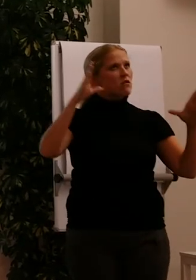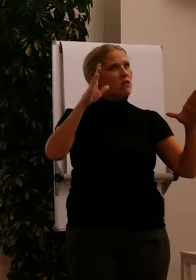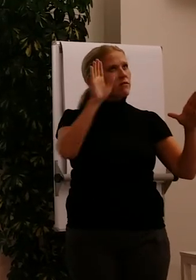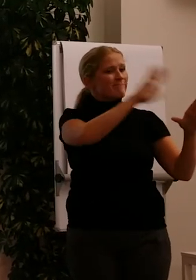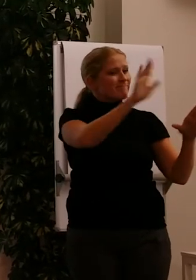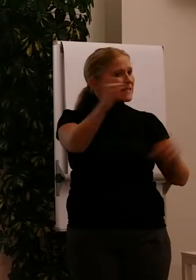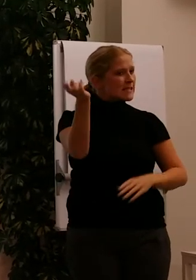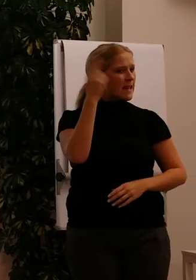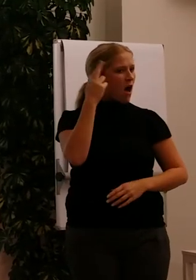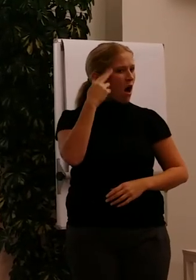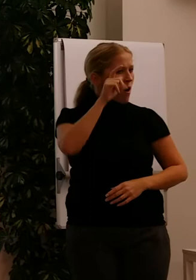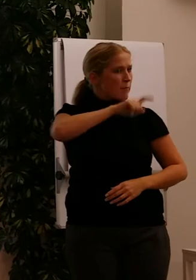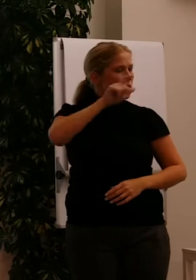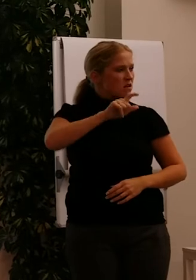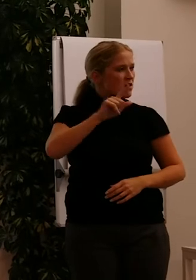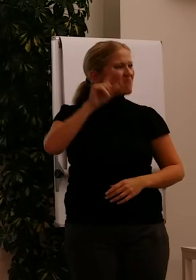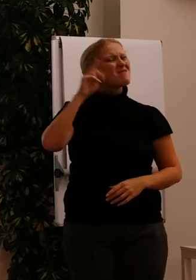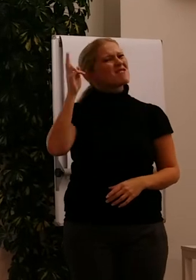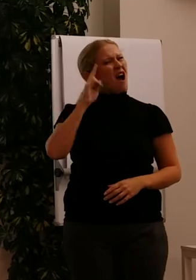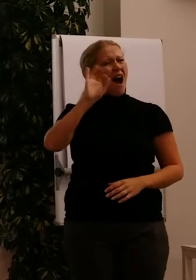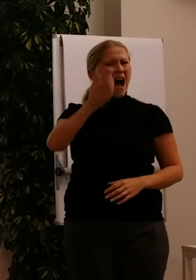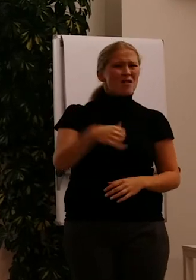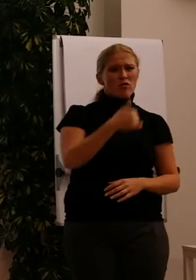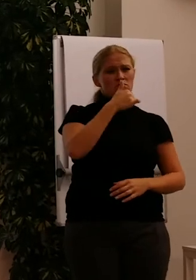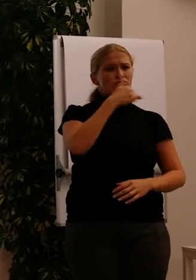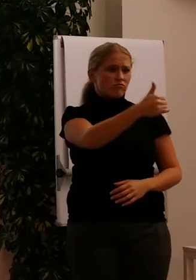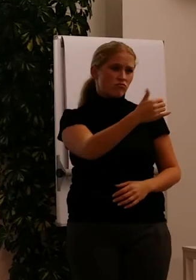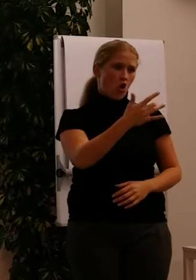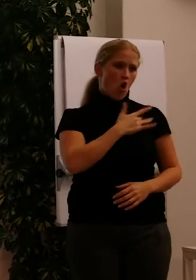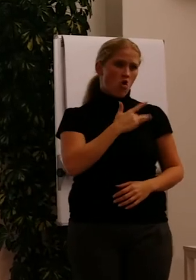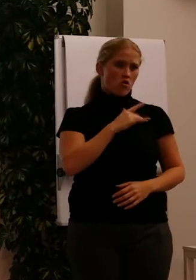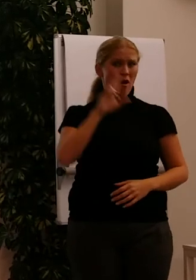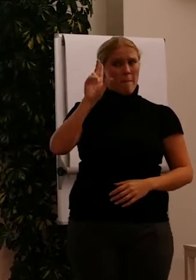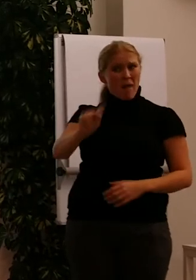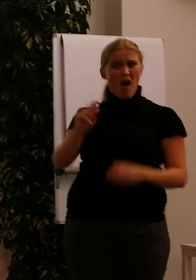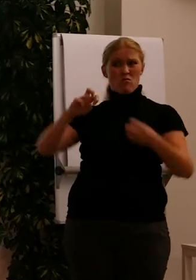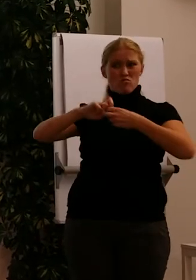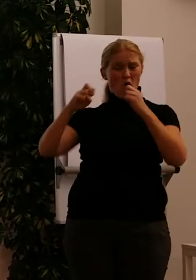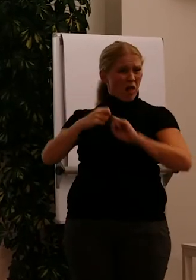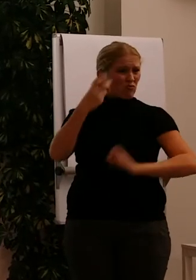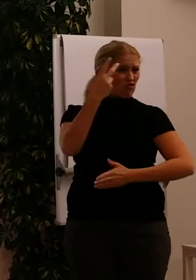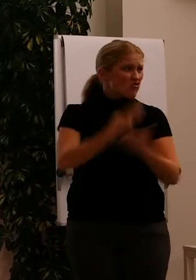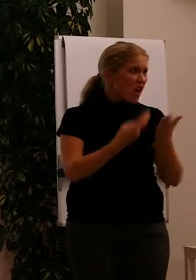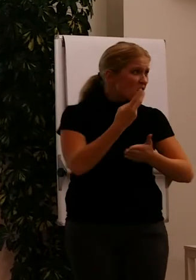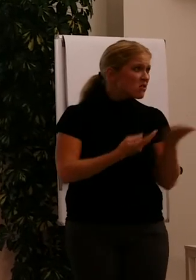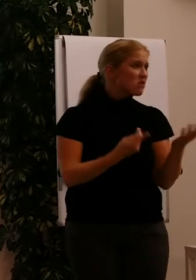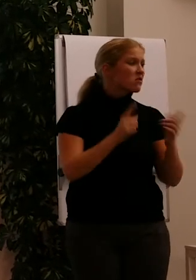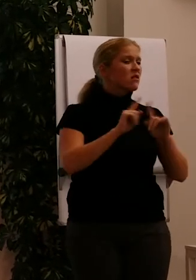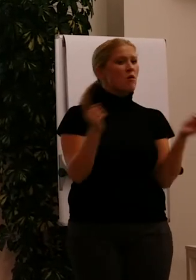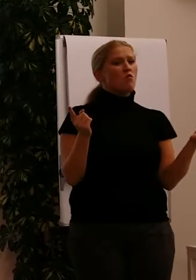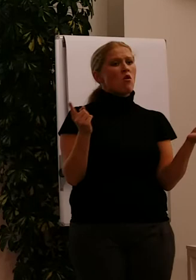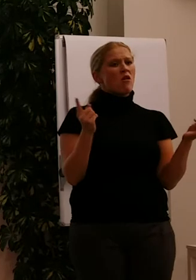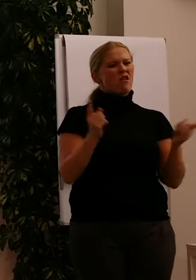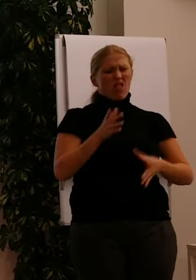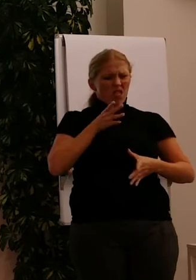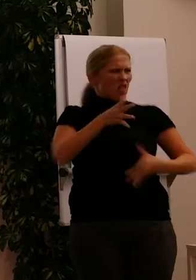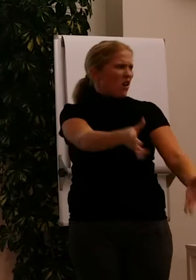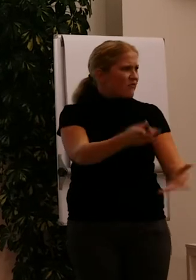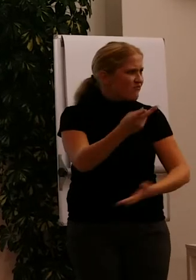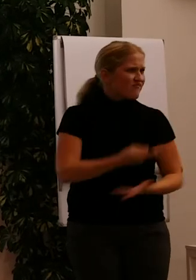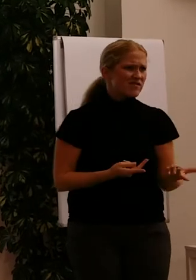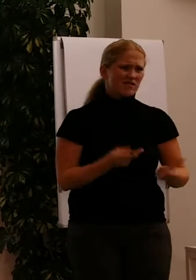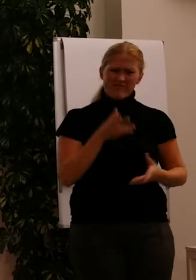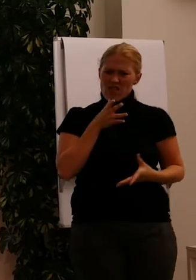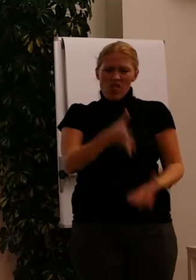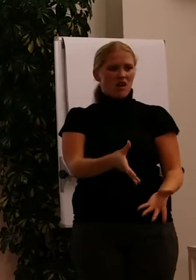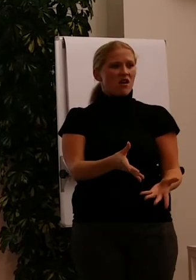někom, kdo má někoho, který nerad čte, má problém s čtením. Nebo možná vy sami jste neradi četli, ať už z